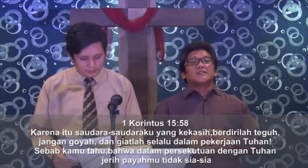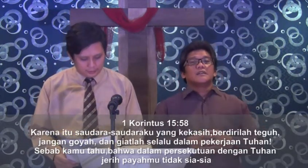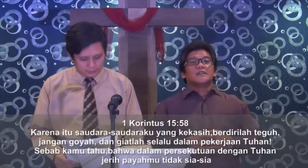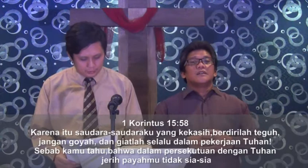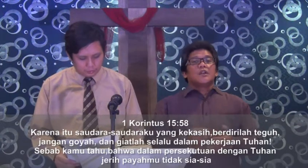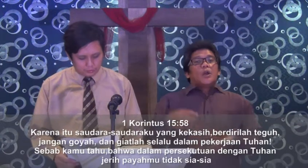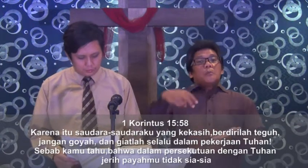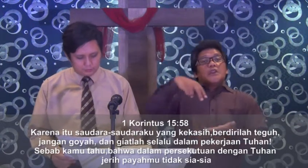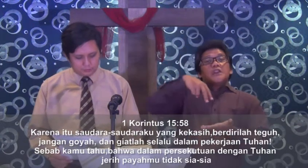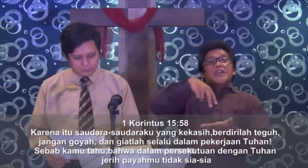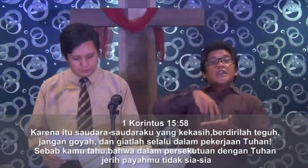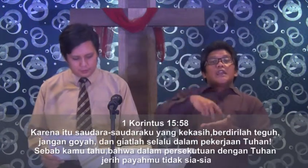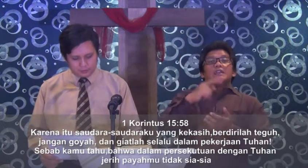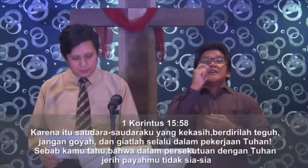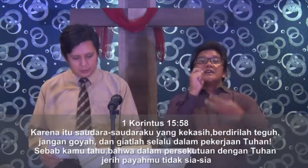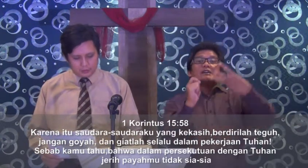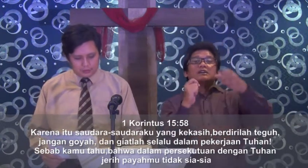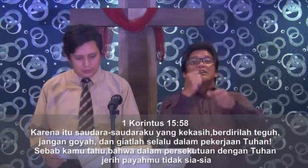berdirilah teguh,